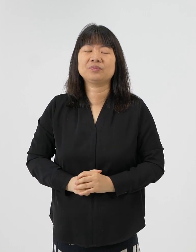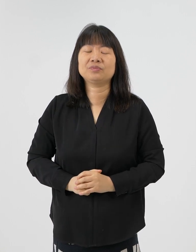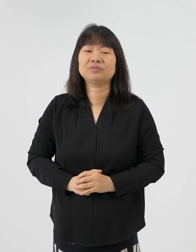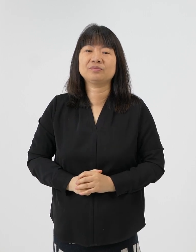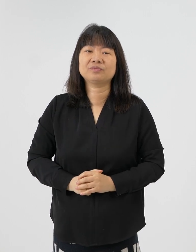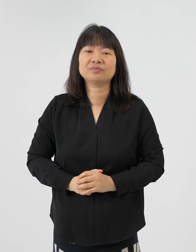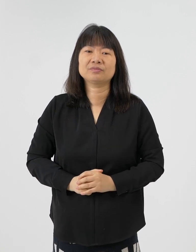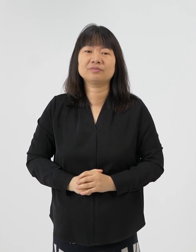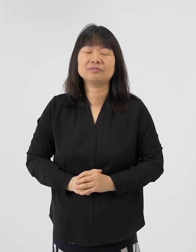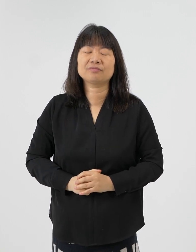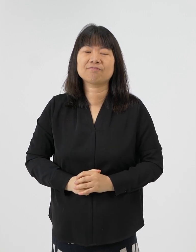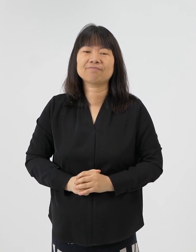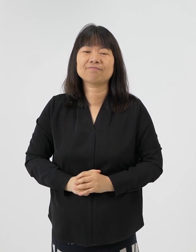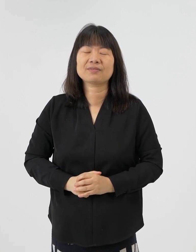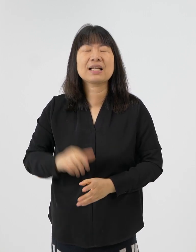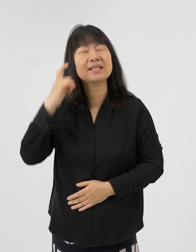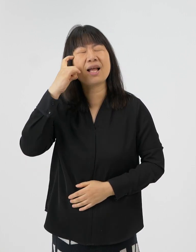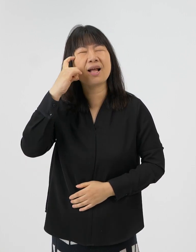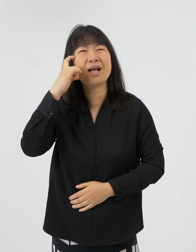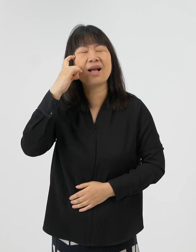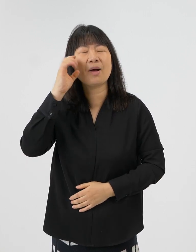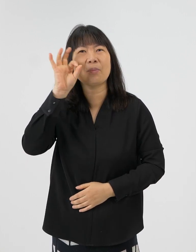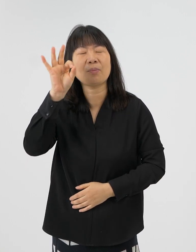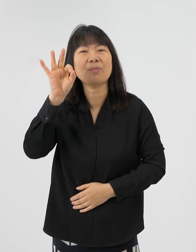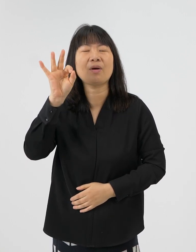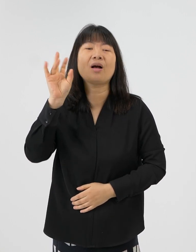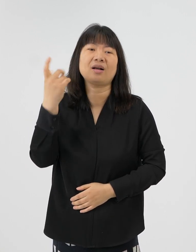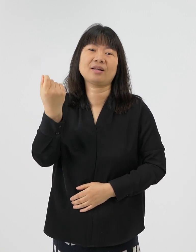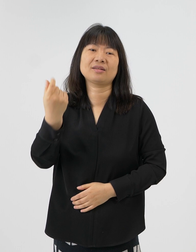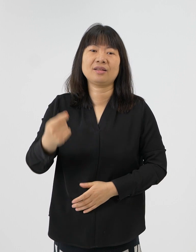삶을 살아냈을까요? 열심히 살았겠죠.